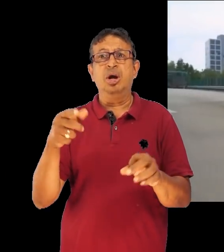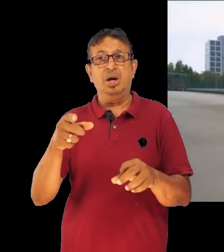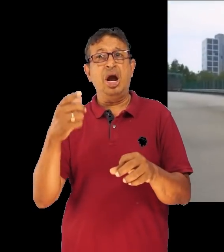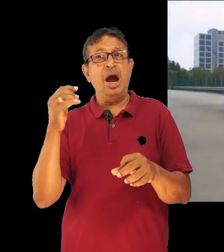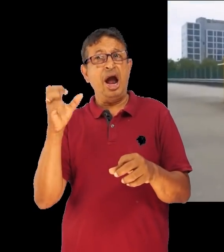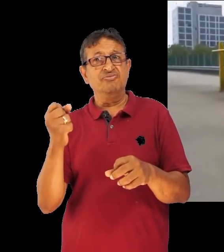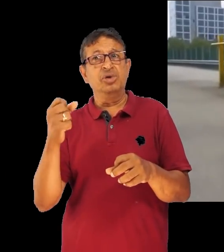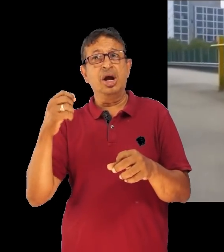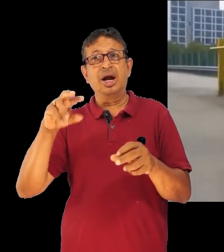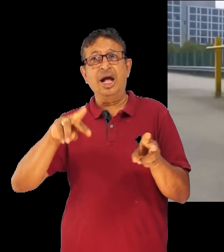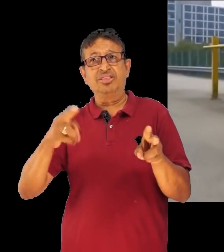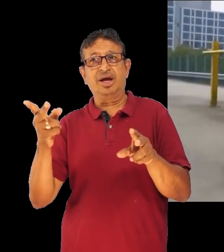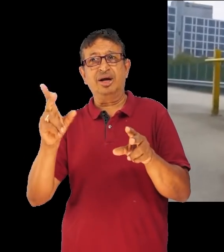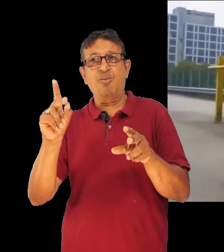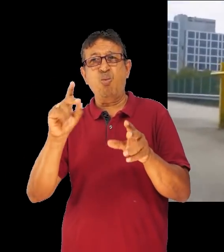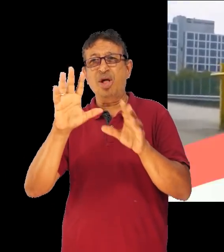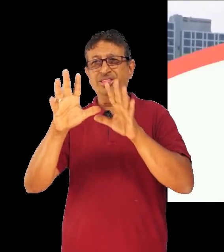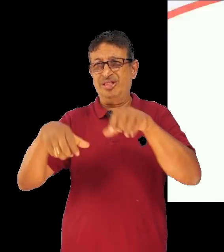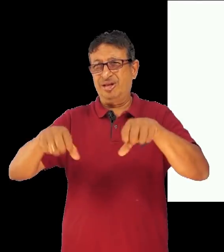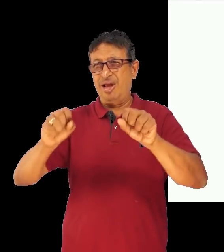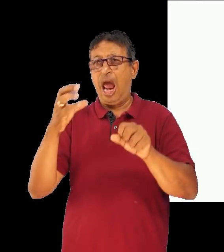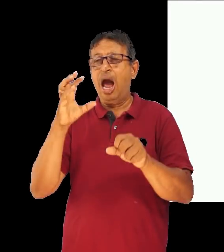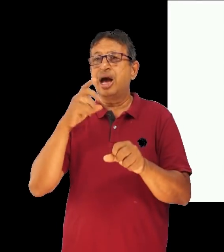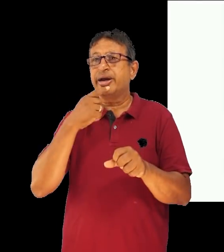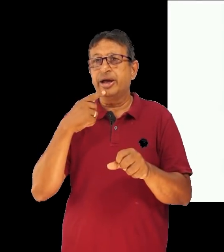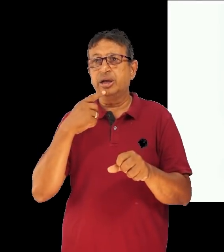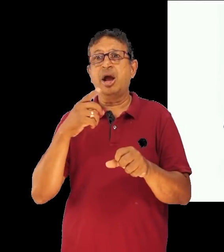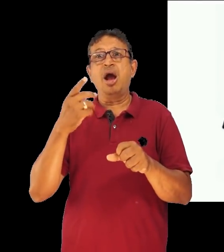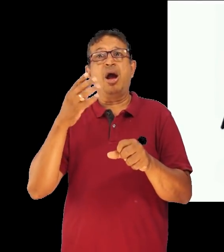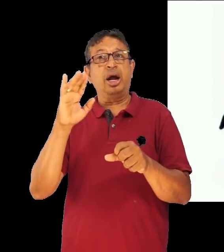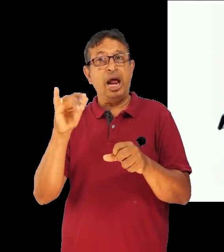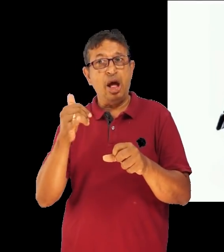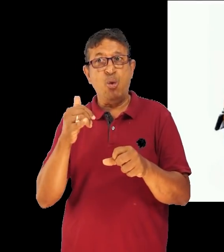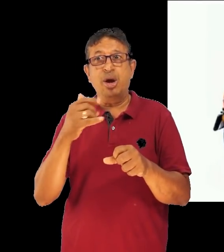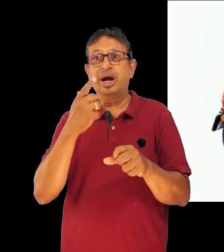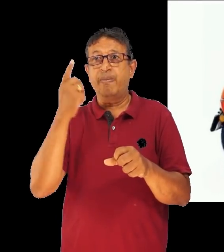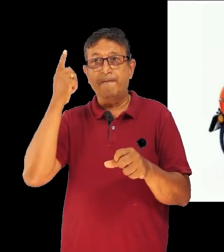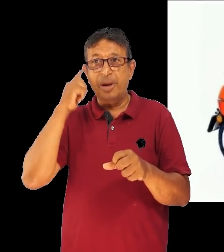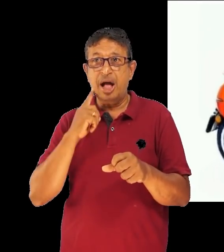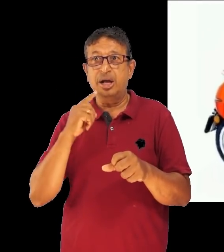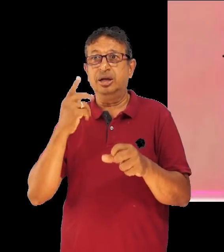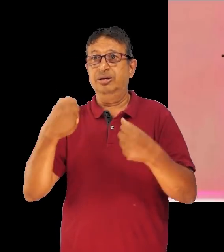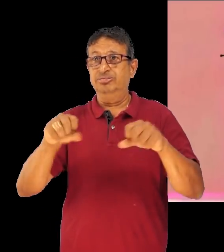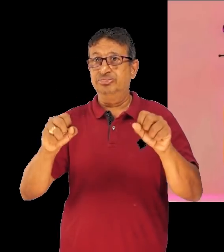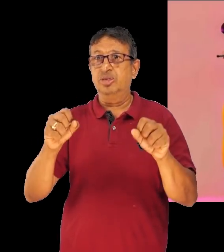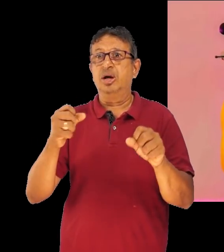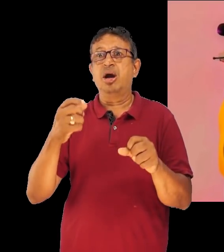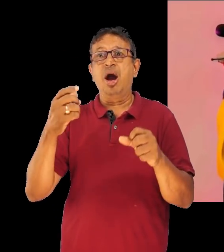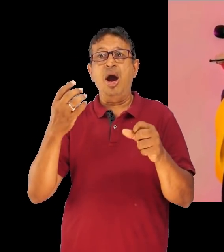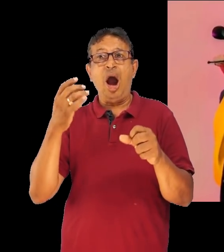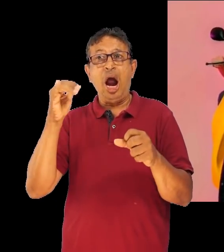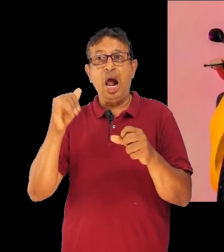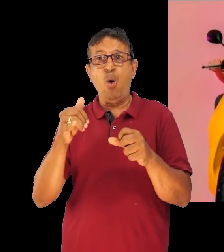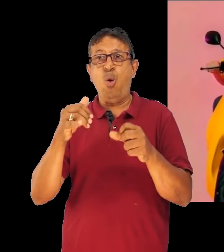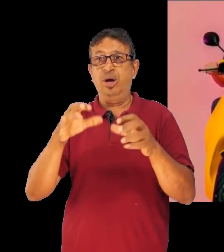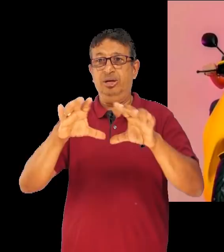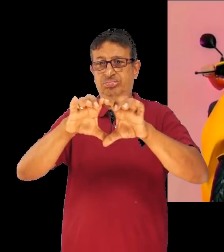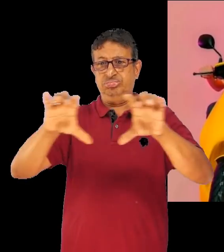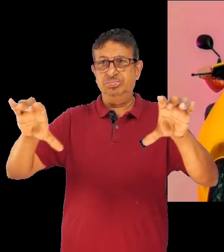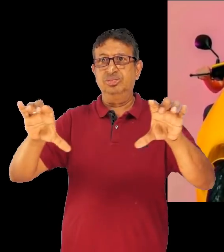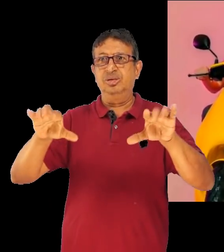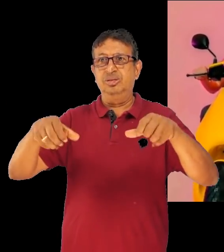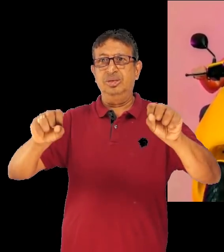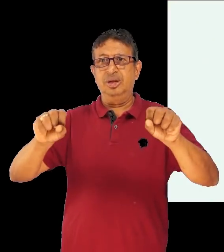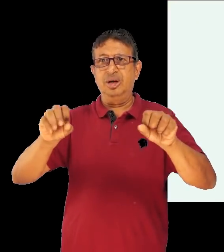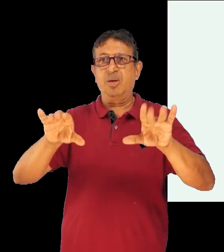वेंचर तो वो है ओलाज वर्जन ऑफ एट्रिगो ऐप स्कूटर। और इस तरह के स्कूटर्स को अब जल्द ही आने वाले कुछ हफ्तों के भीतर रोल आउट करने की बात रखी गई